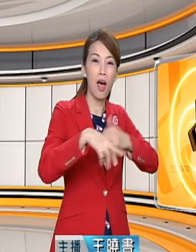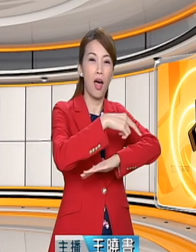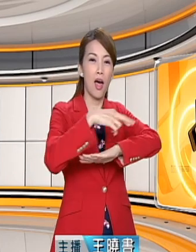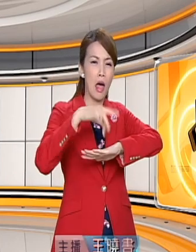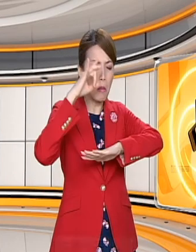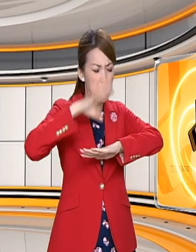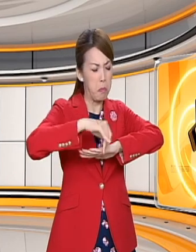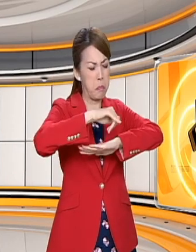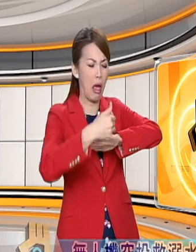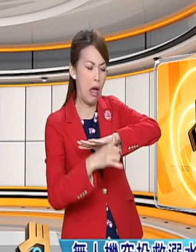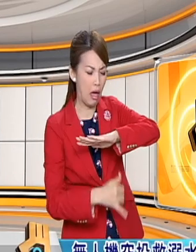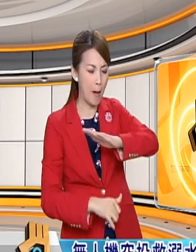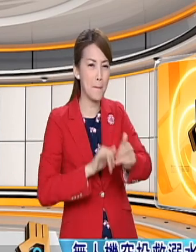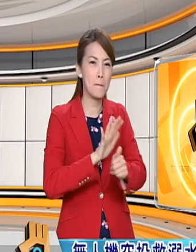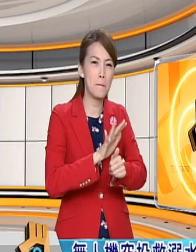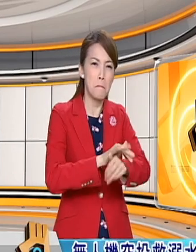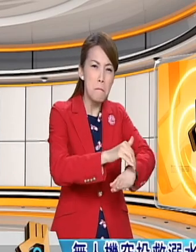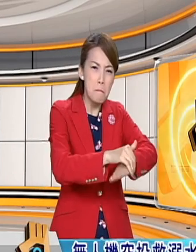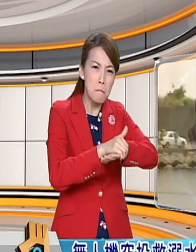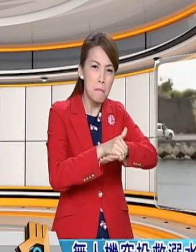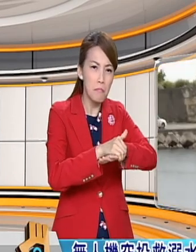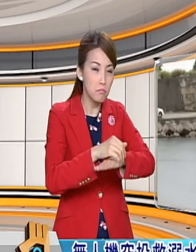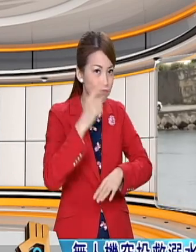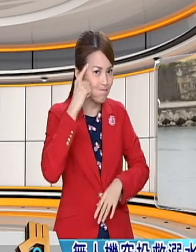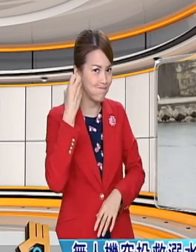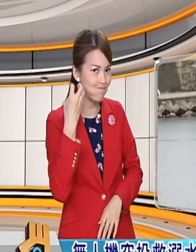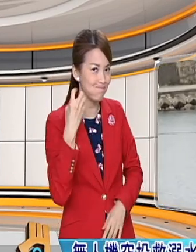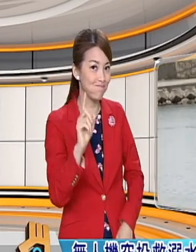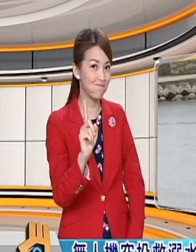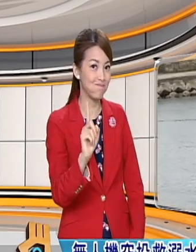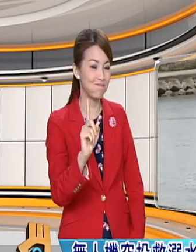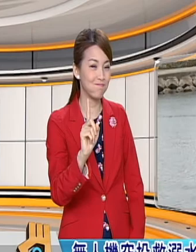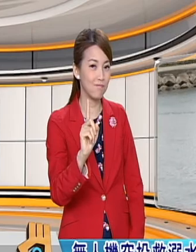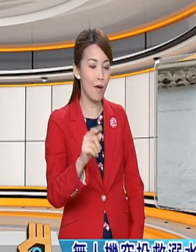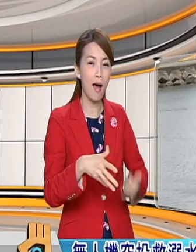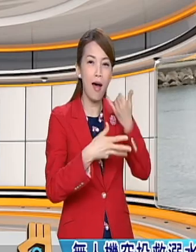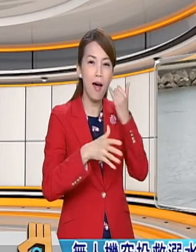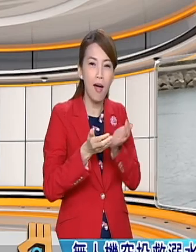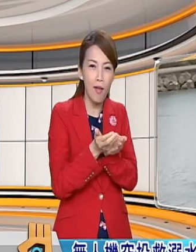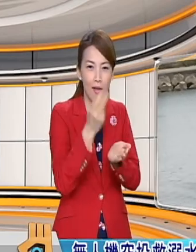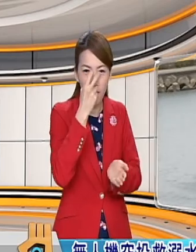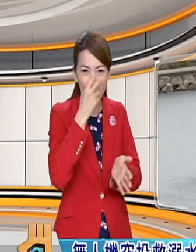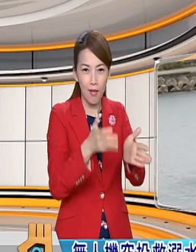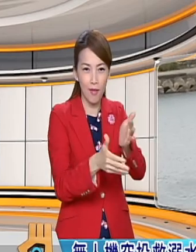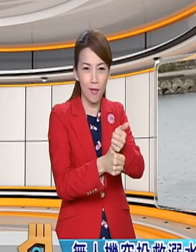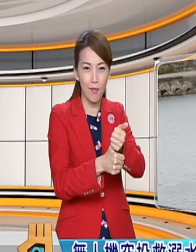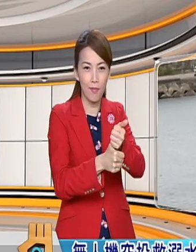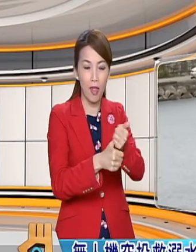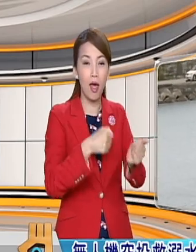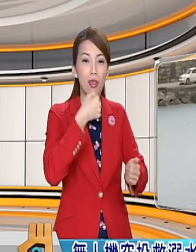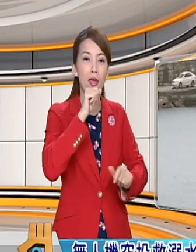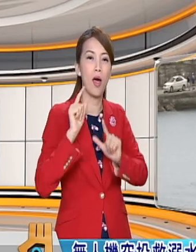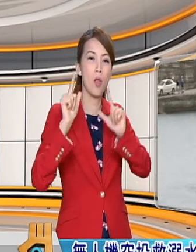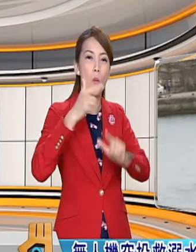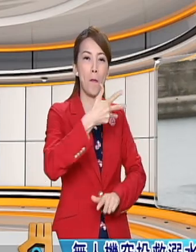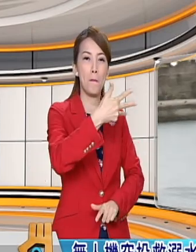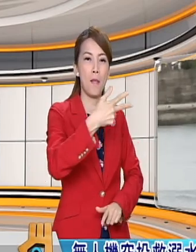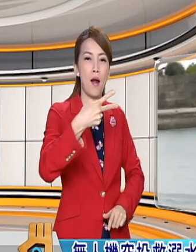为了要抢救溺水民众的生命，海巡署台东八二大队有了新的方法。今